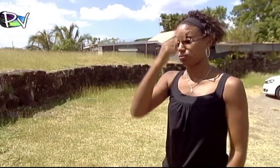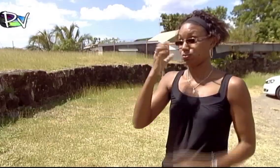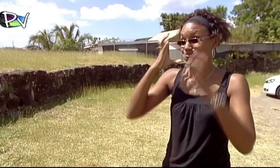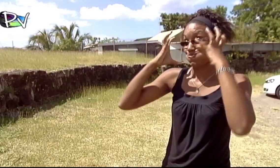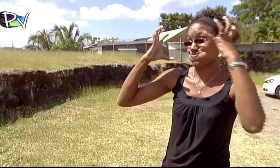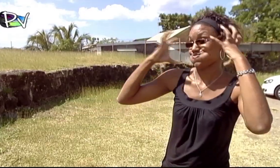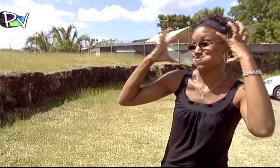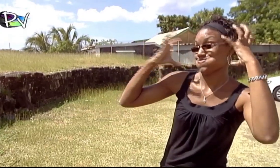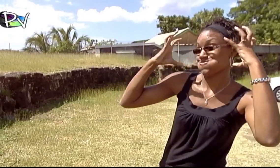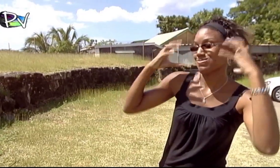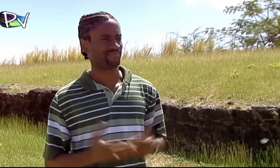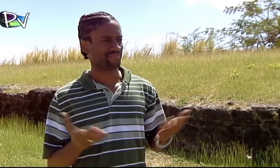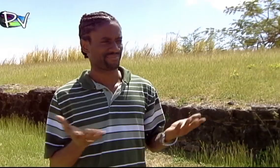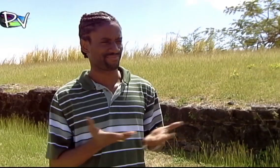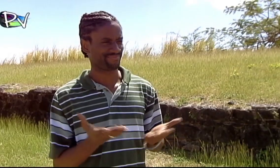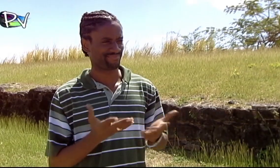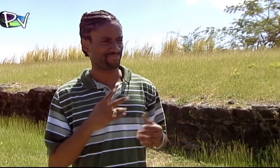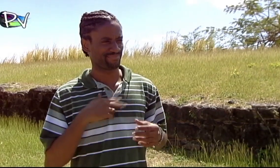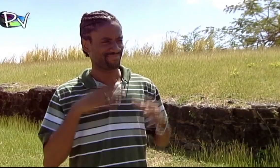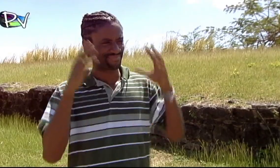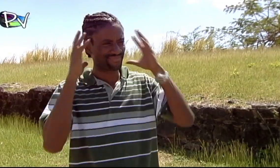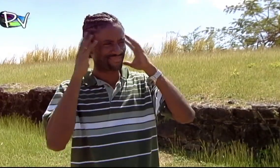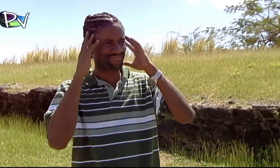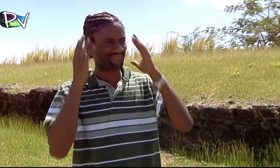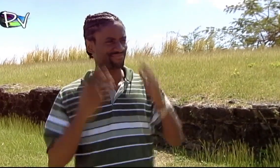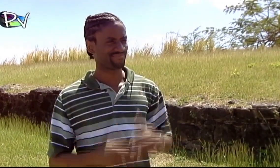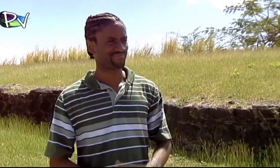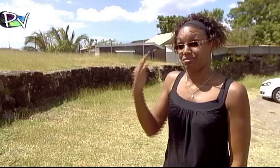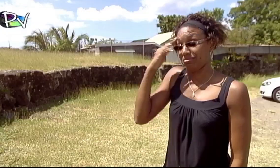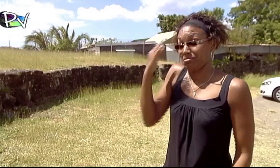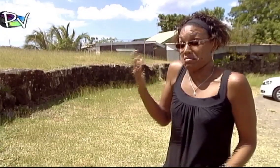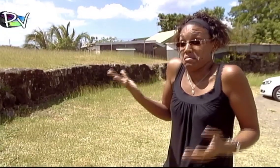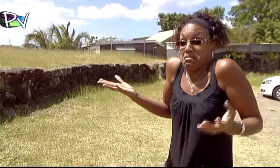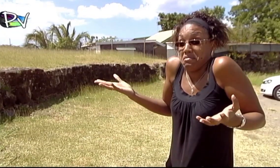Vous avez une énorme tête. Quoi? Qu'est-ce qu'elle a, ma tête? Ta tête, je sais pas.